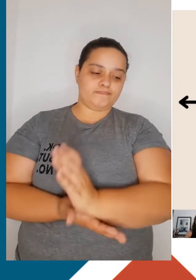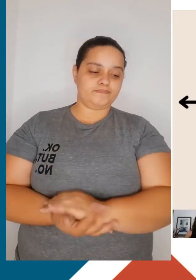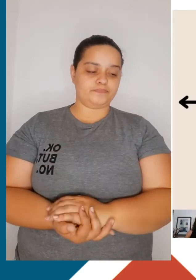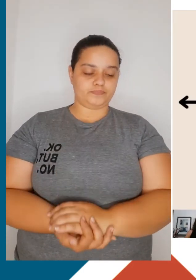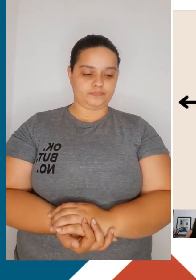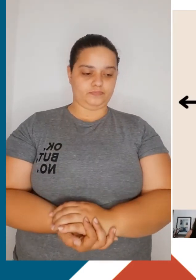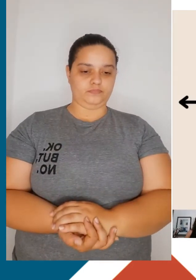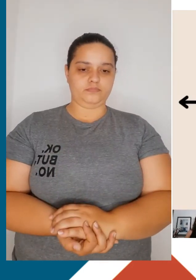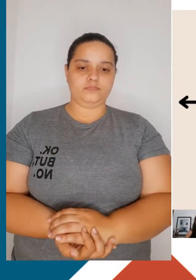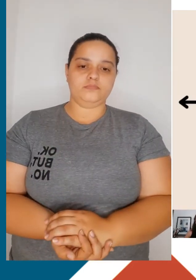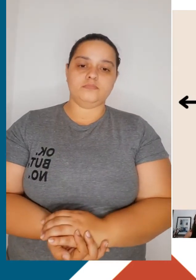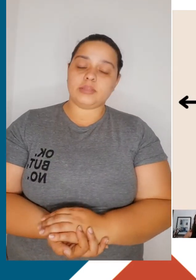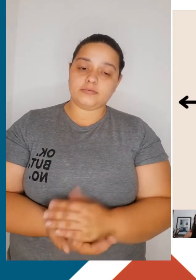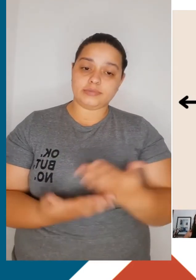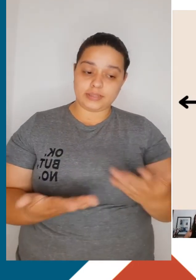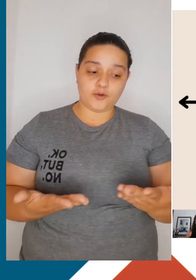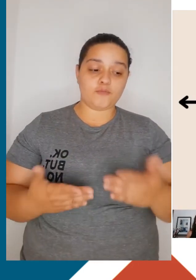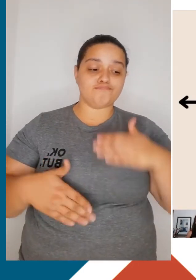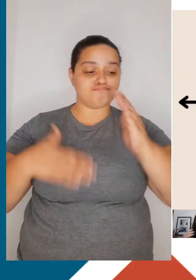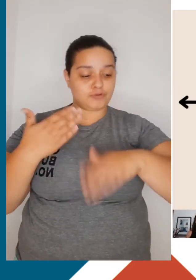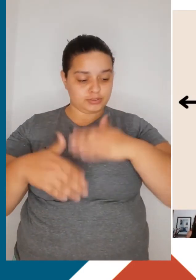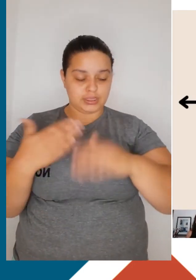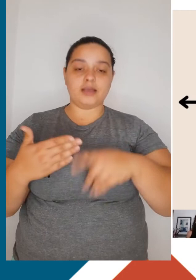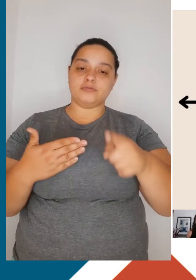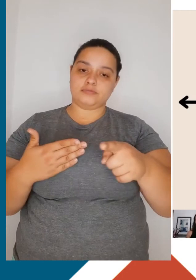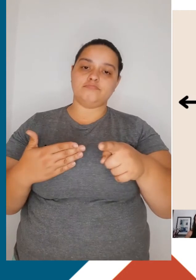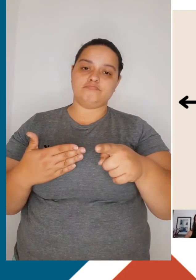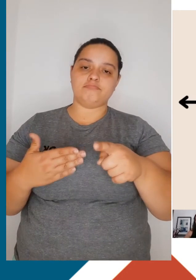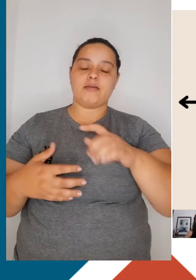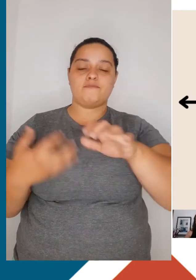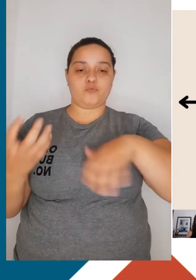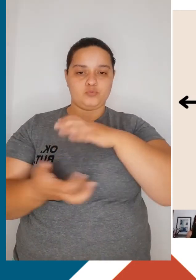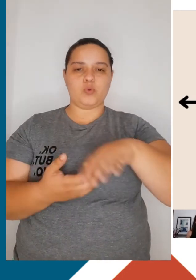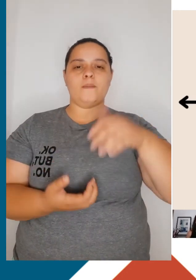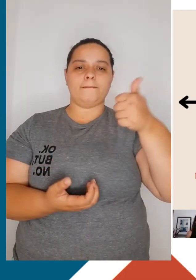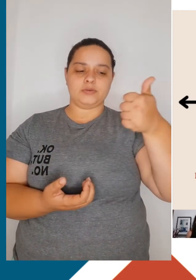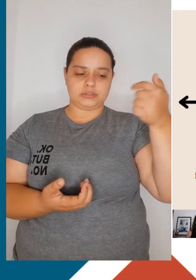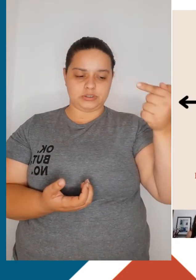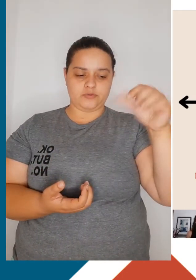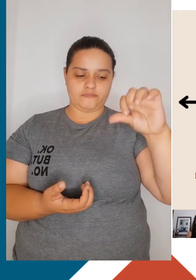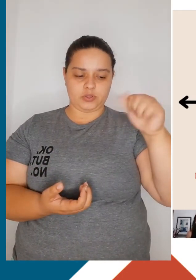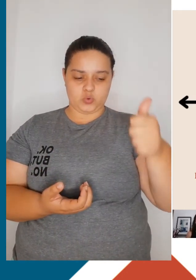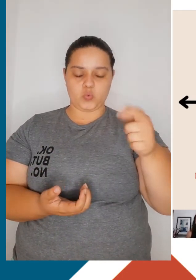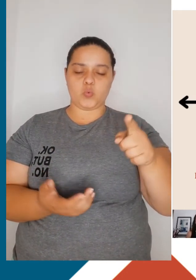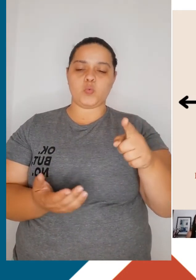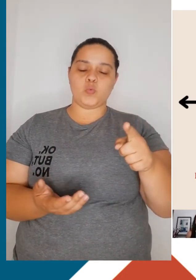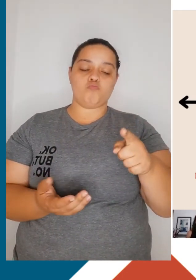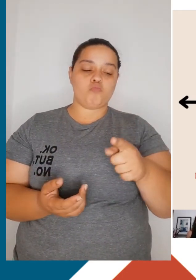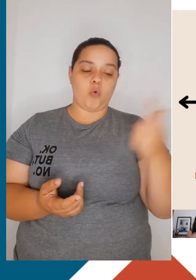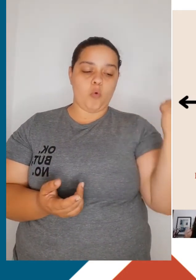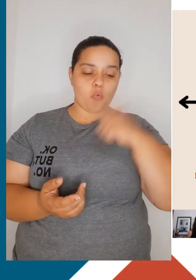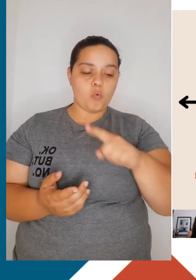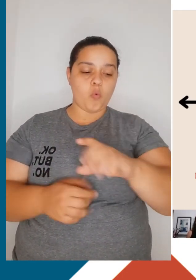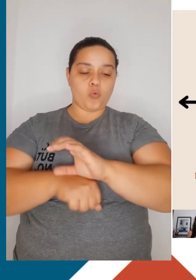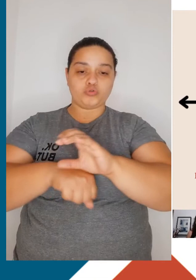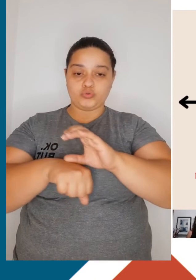né? Bom, aí então estamos no processo de desenvolvimento da Revolução, né? Em 1791 vai ser escrita e promulgada a